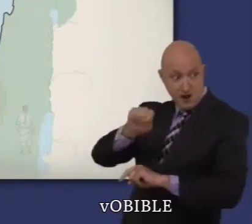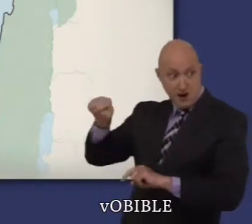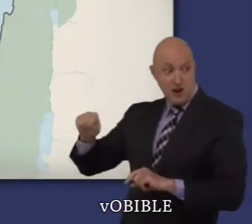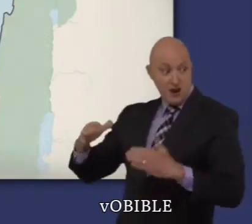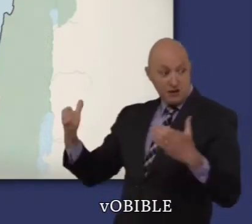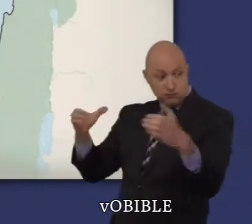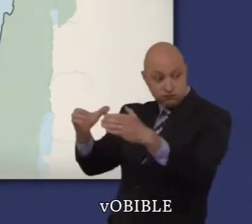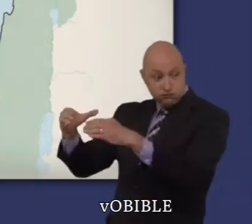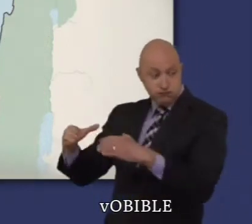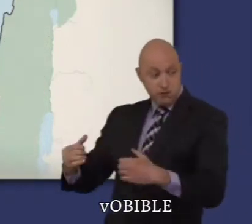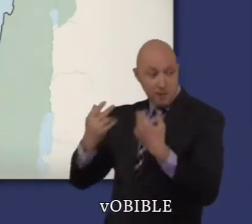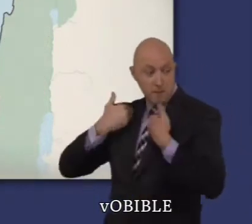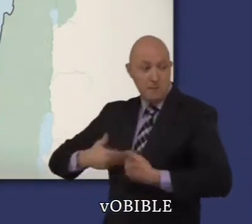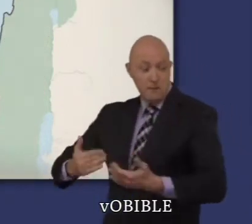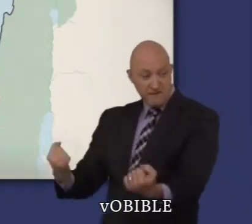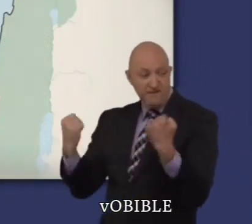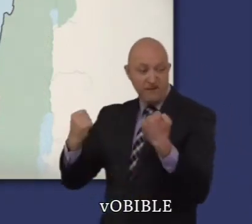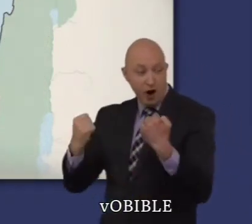son peuple doit les aimer aussi.